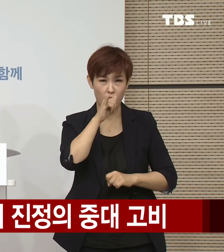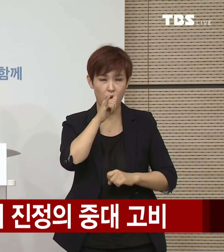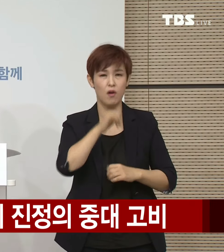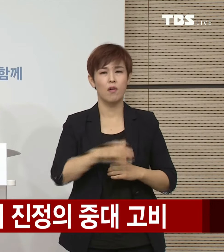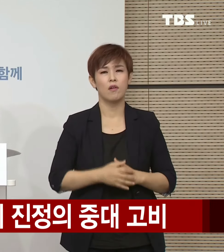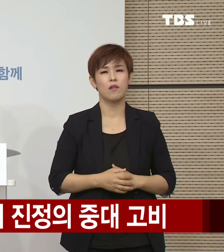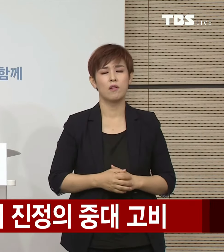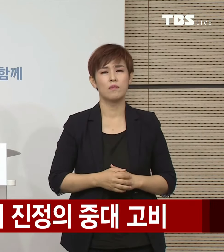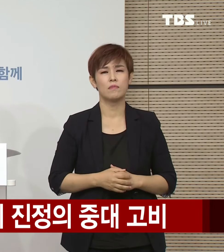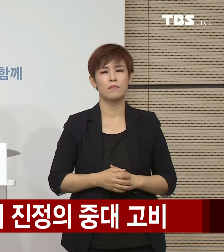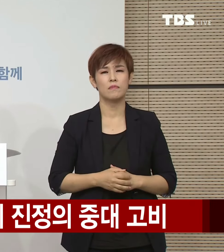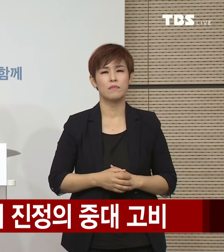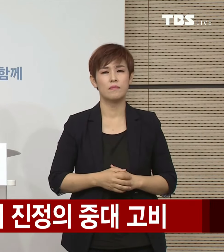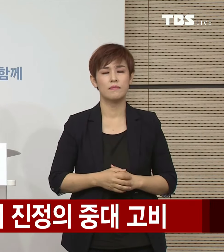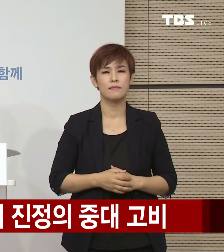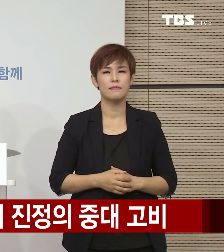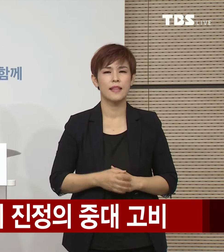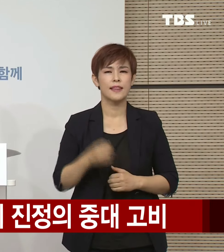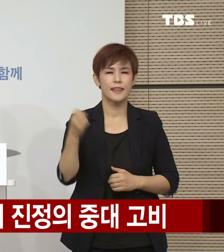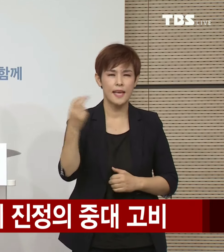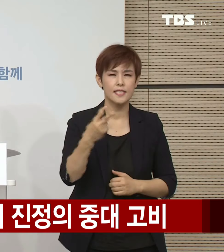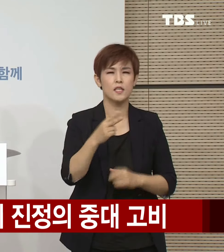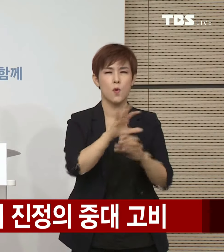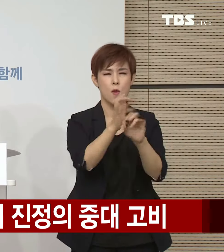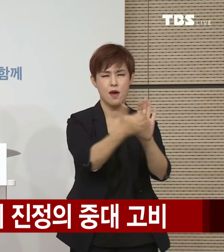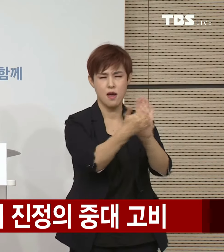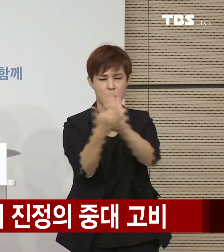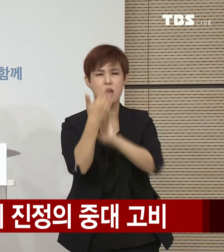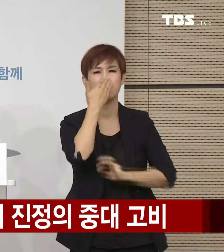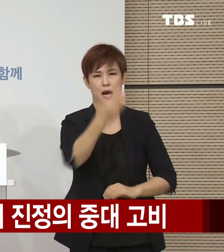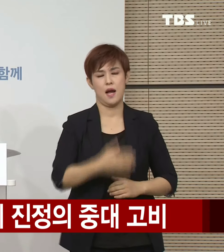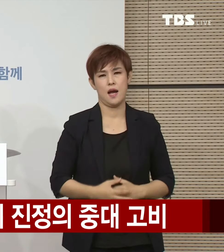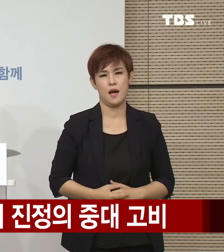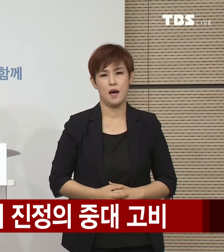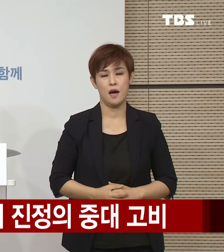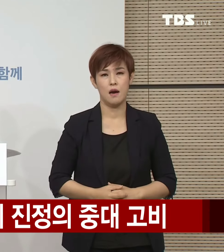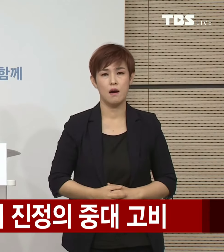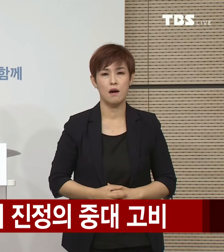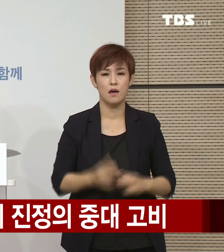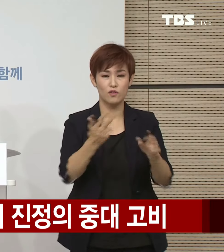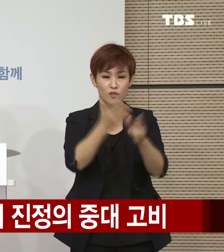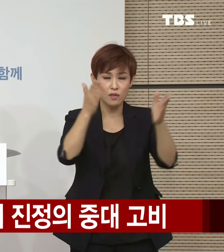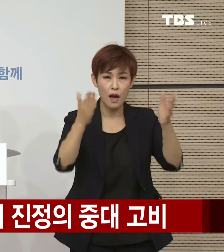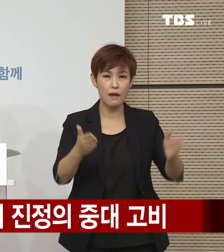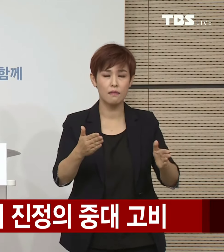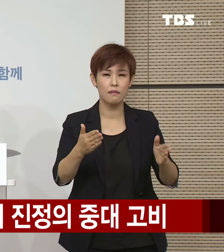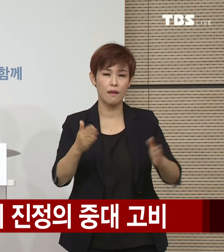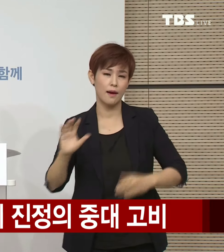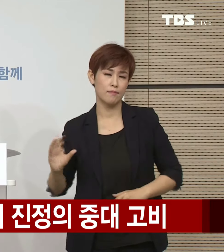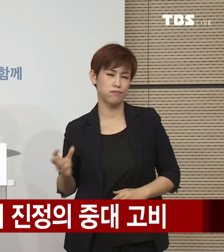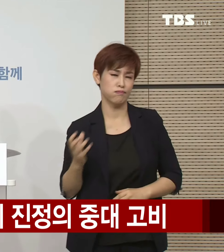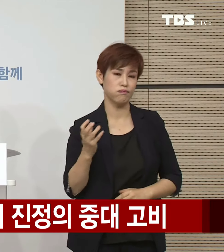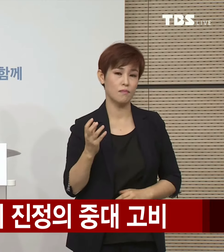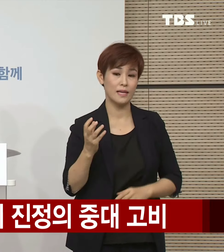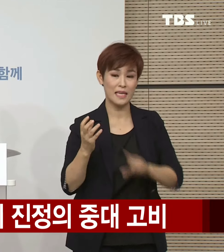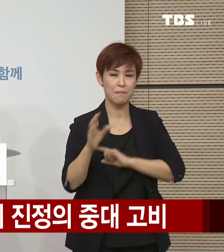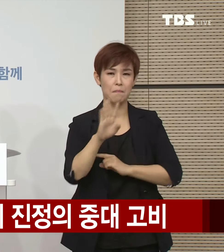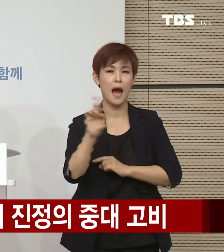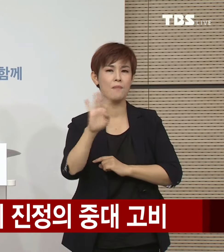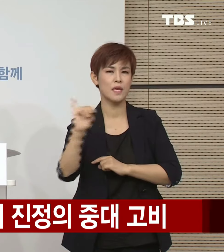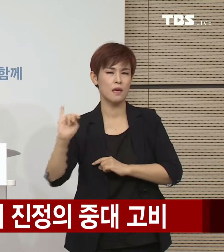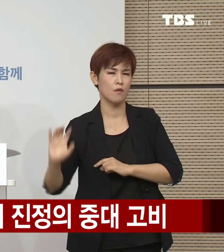새로운 일상으로 다시 돌아갈 수 있습니다. 주중에 태풍 바비의 북상도 예고되는